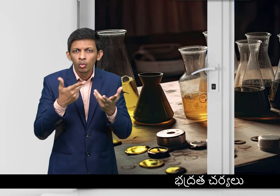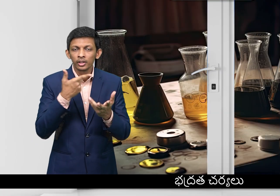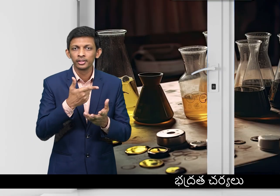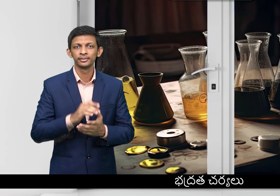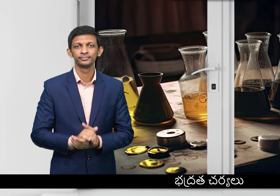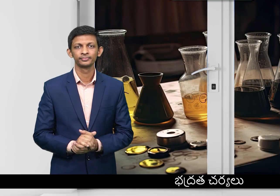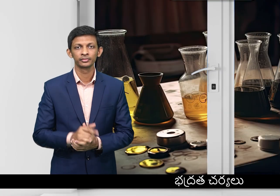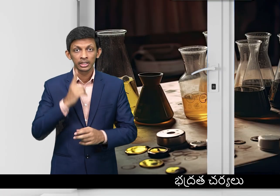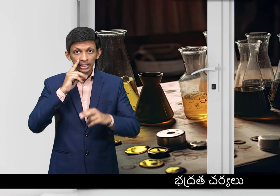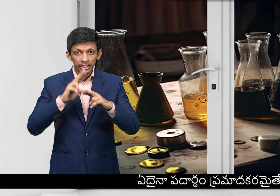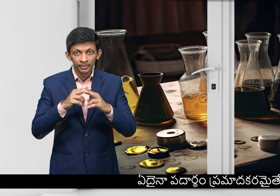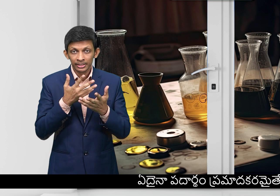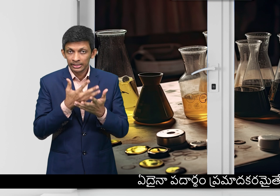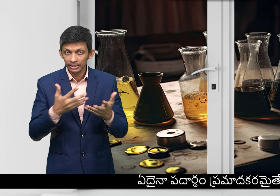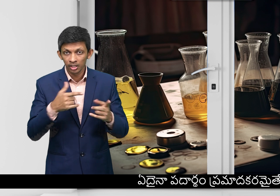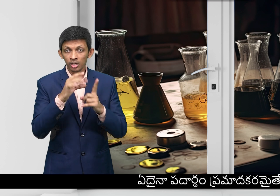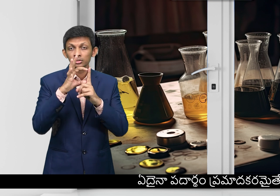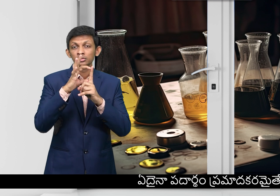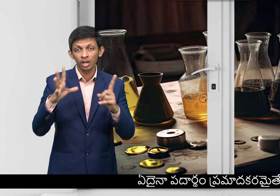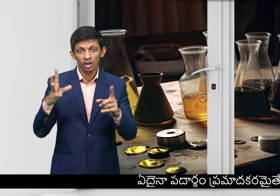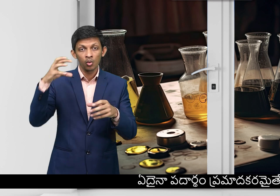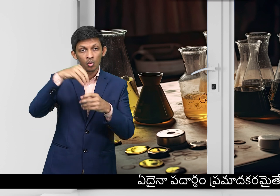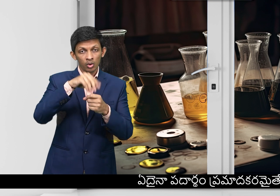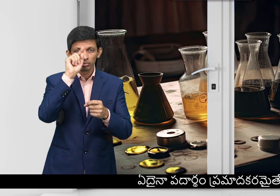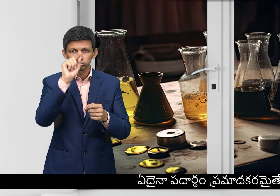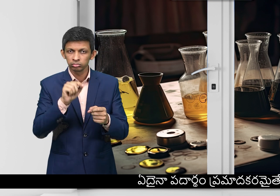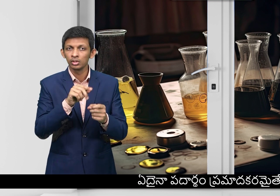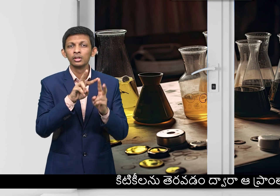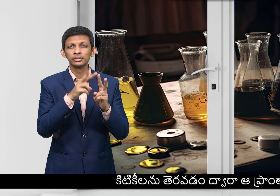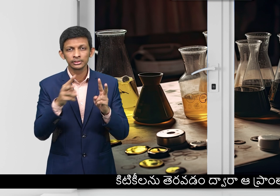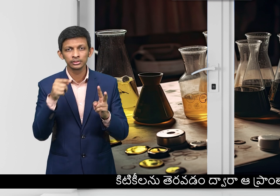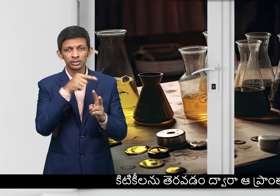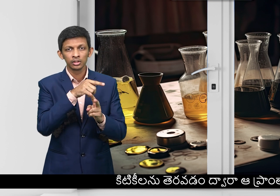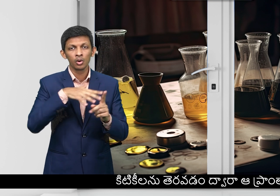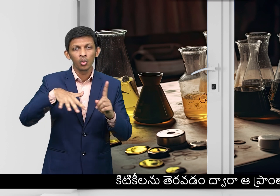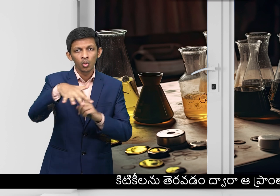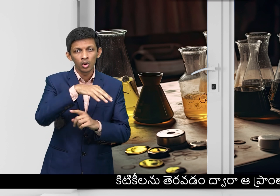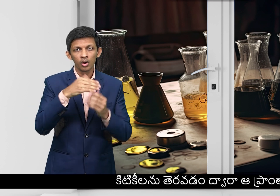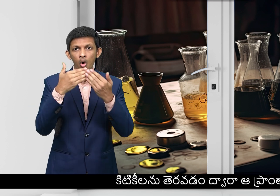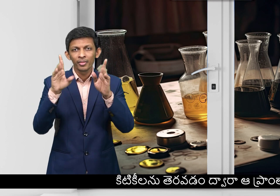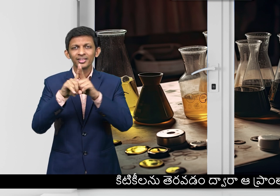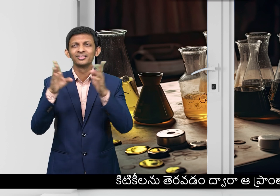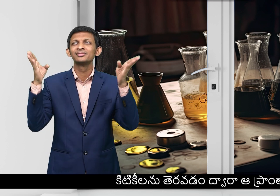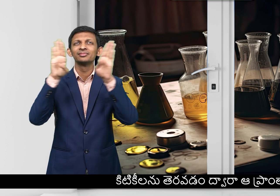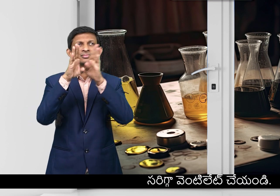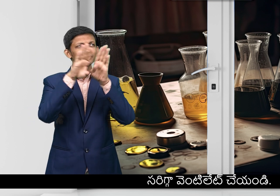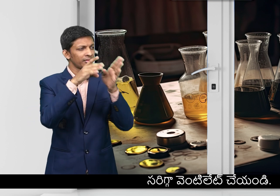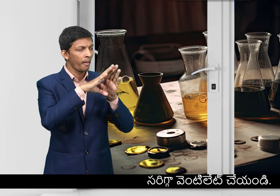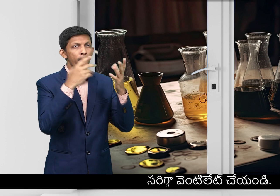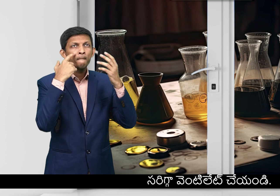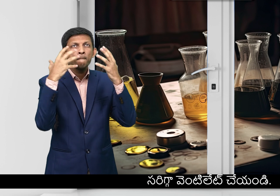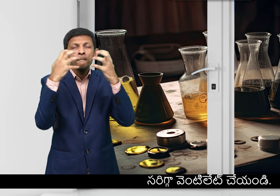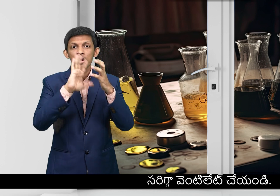భద్రత చర్యలు. ఏదైనా పదార్థం ప్రమాదకరమైతే కిటికీలను తెరవడం ద్వారా ఆ ప్రాంతాన్ని